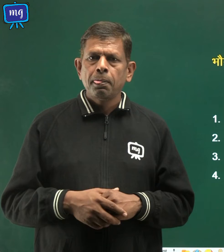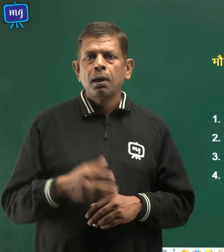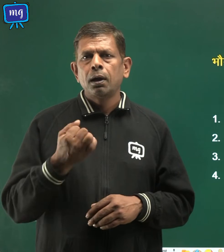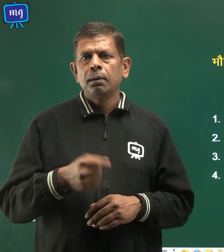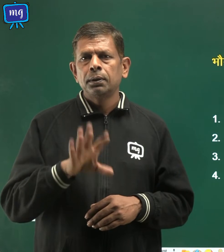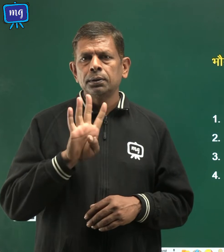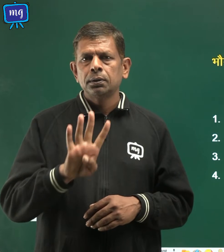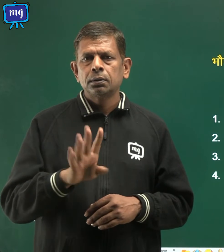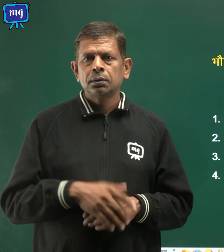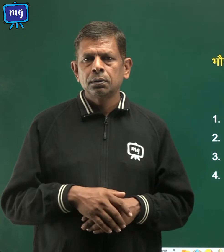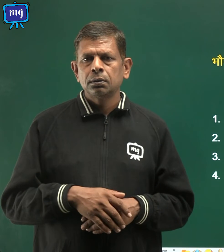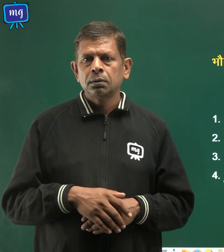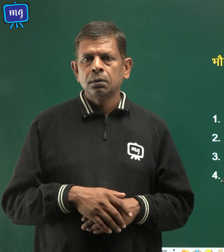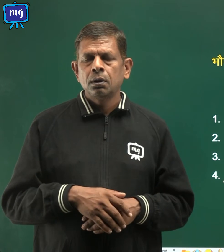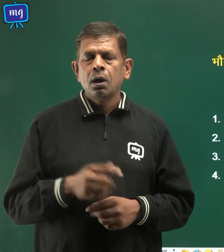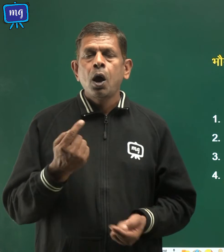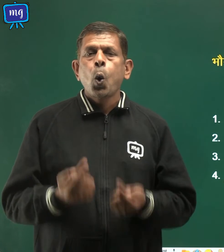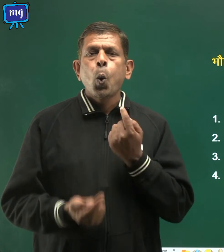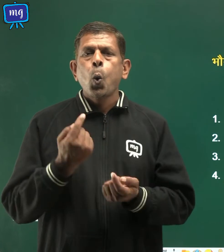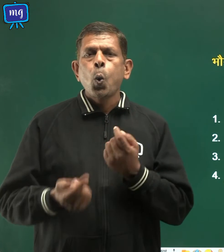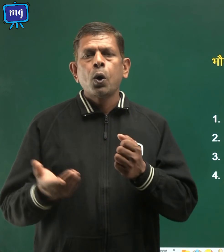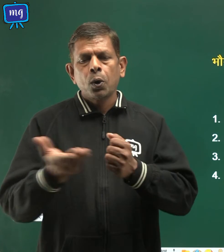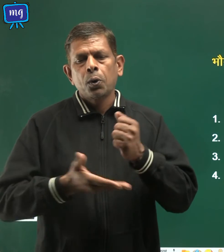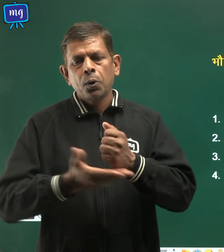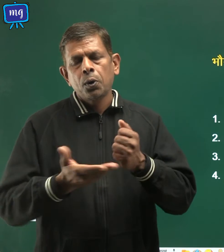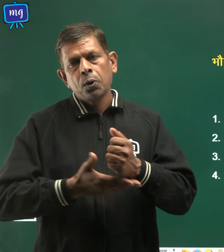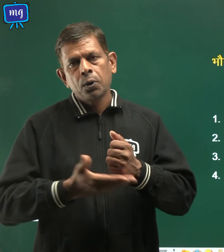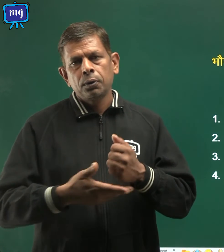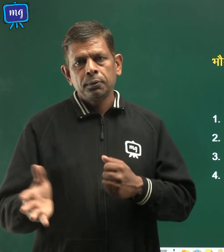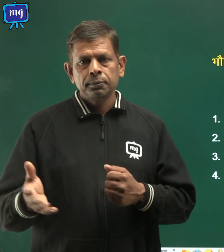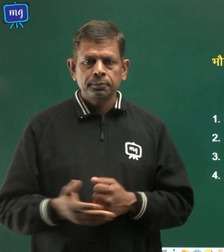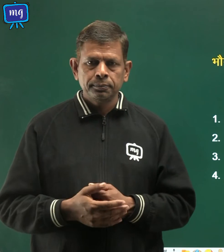नंबर 4, वनोन्मूलन।